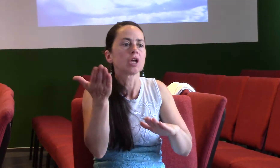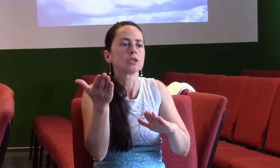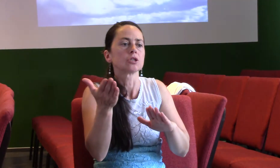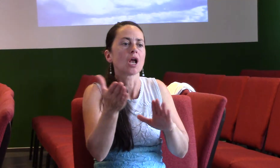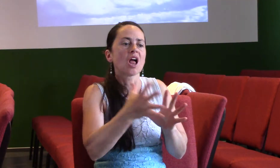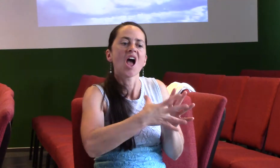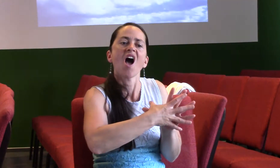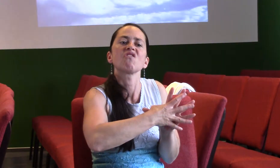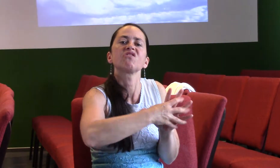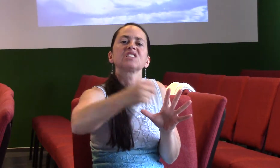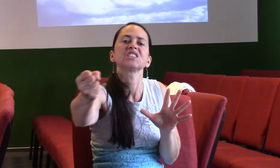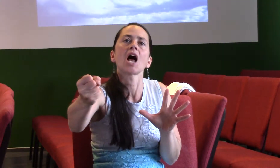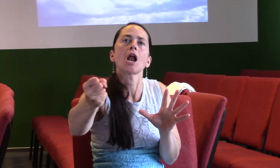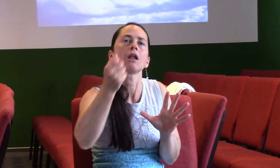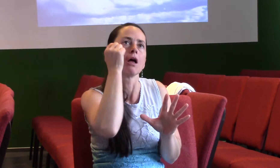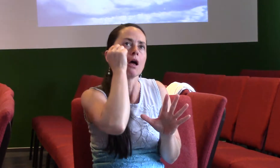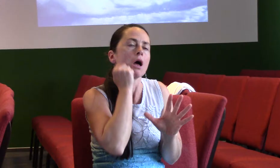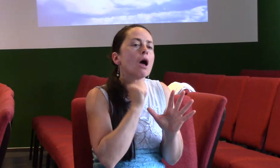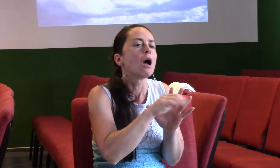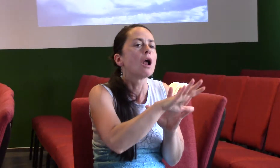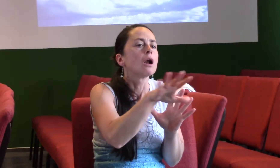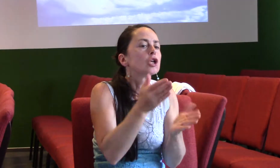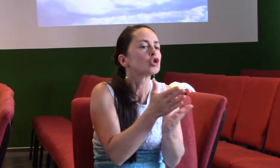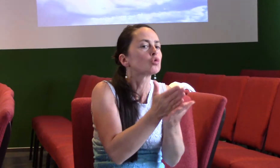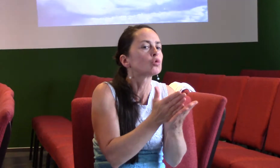jsme měli náhradu za něho.